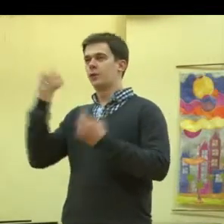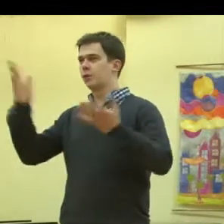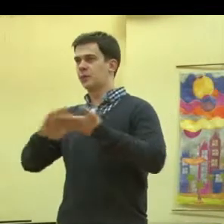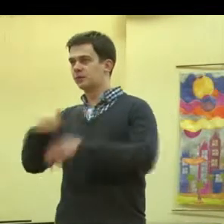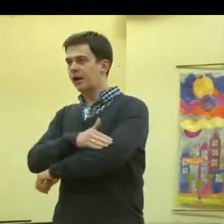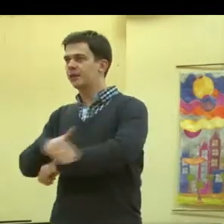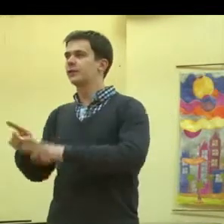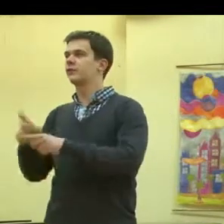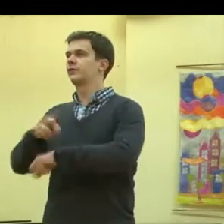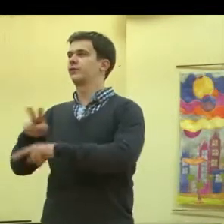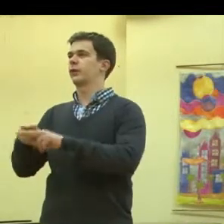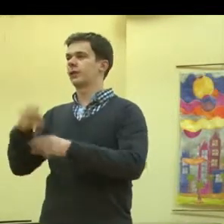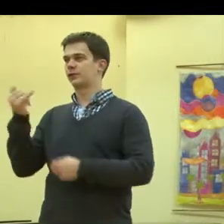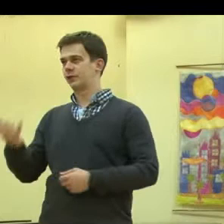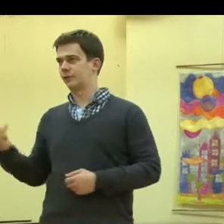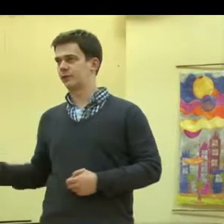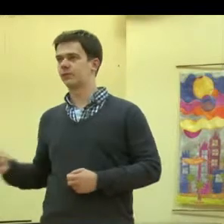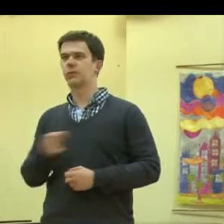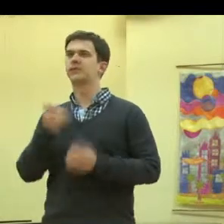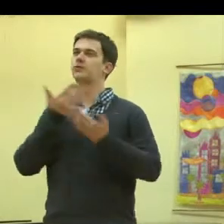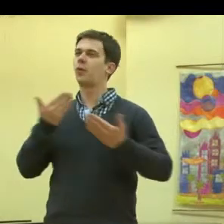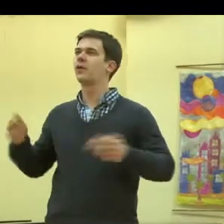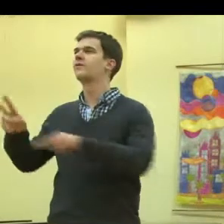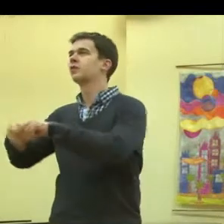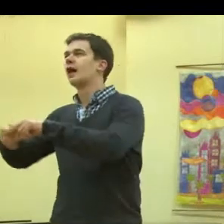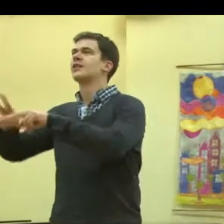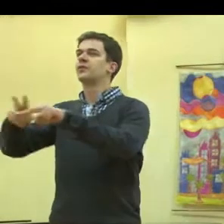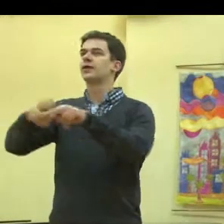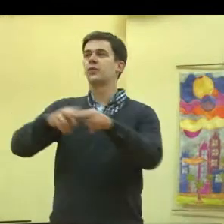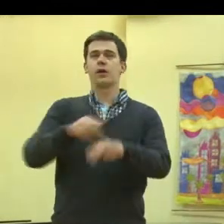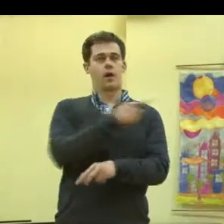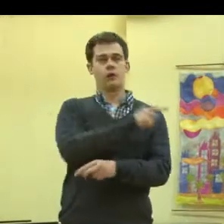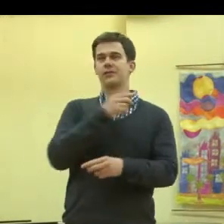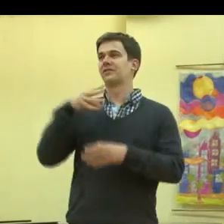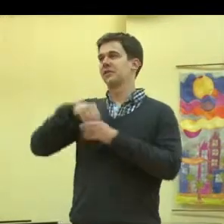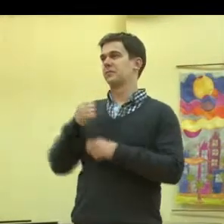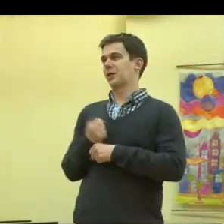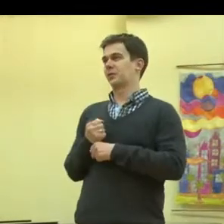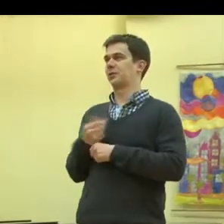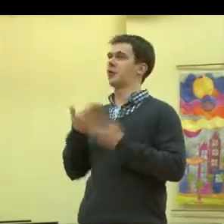Pomocą. Fundacją nie będę dziękował, bo ja tam pracuję i to tak.